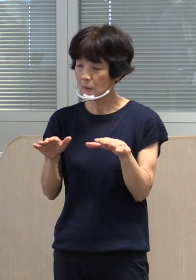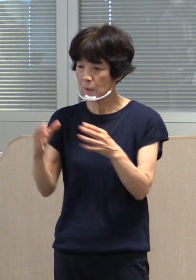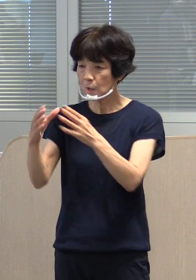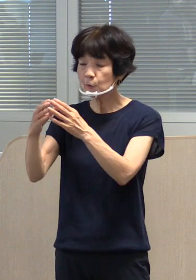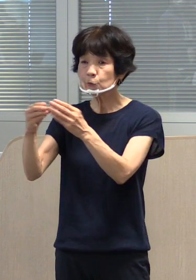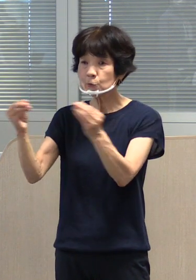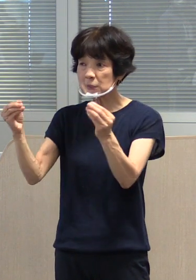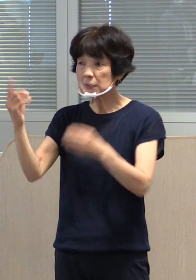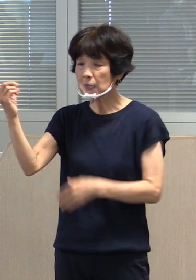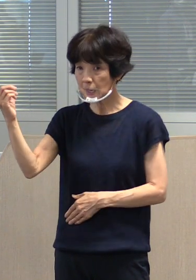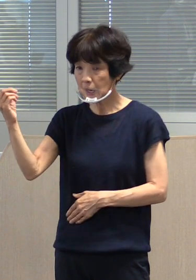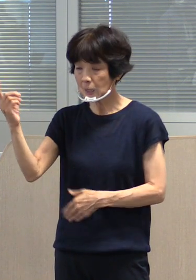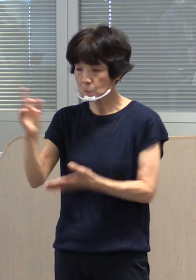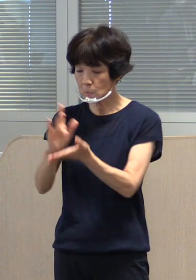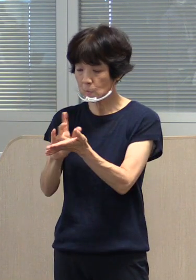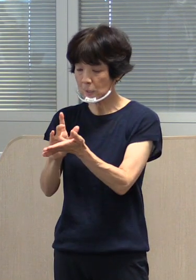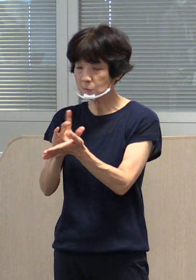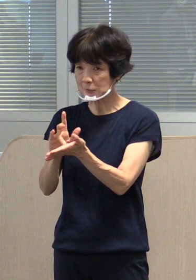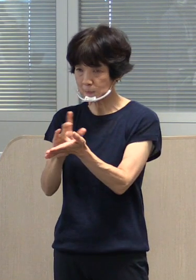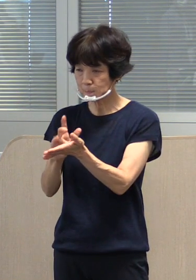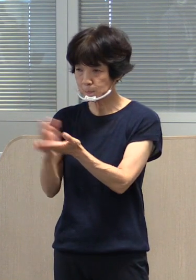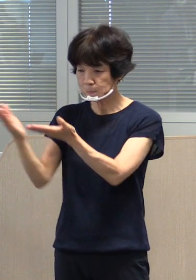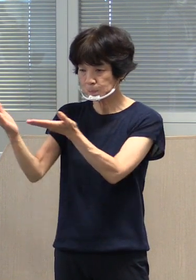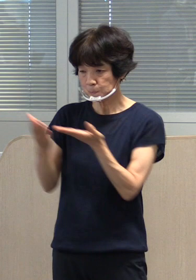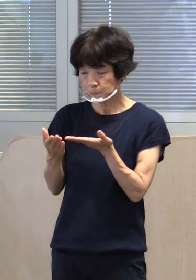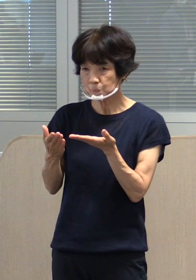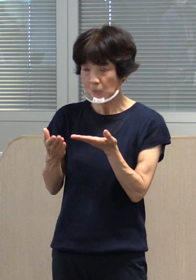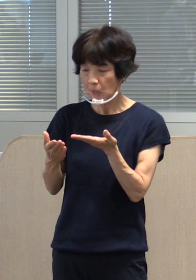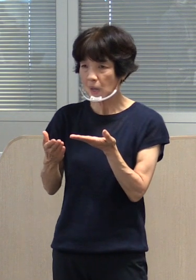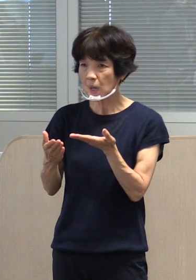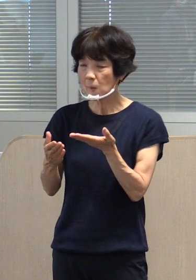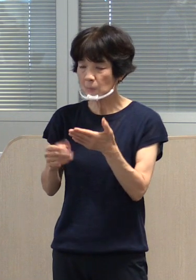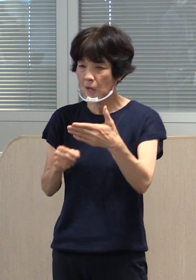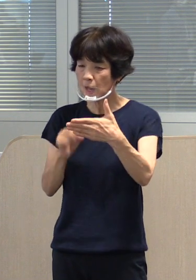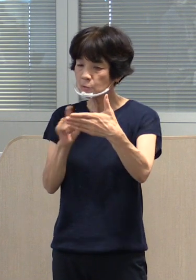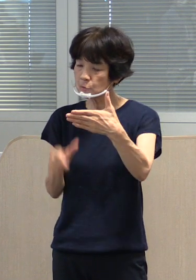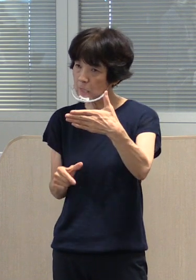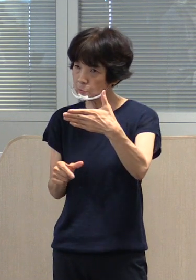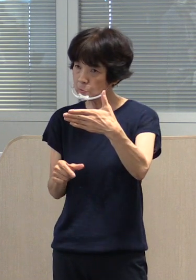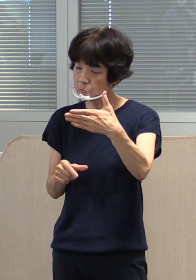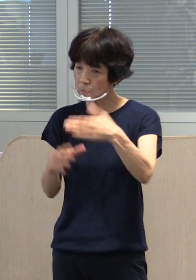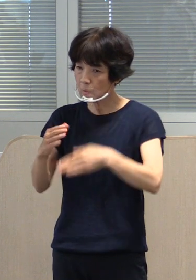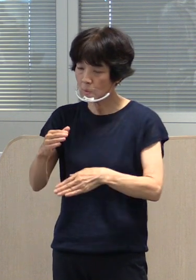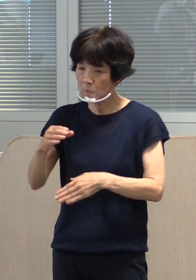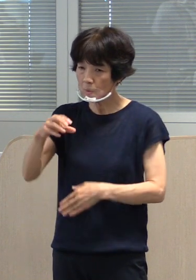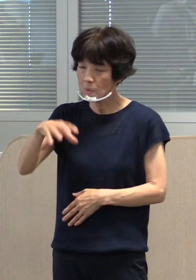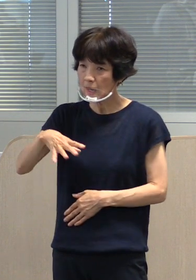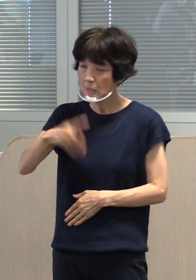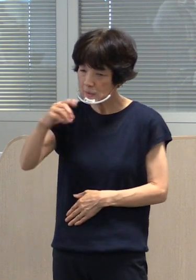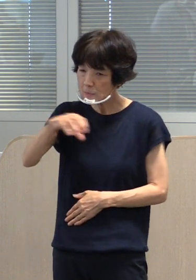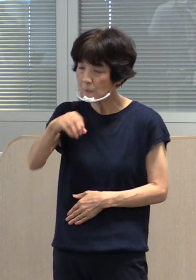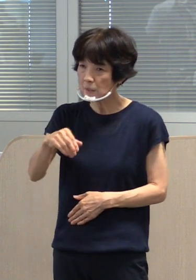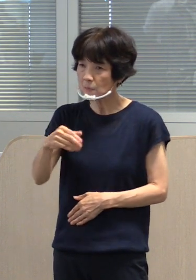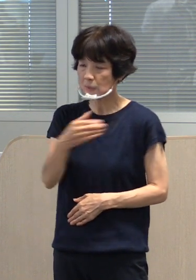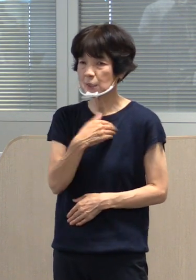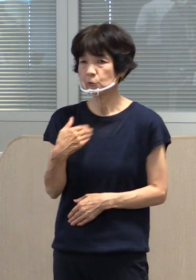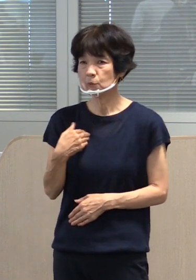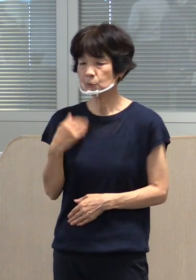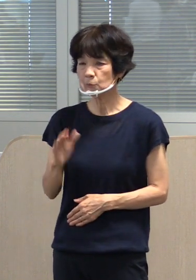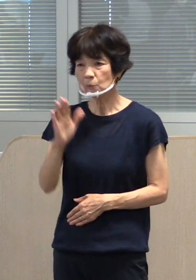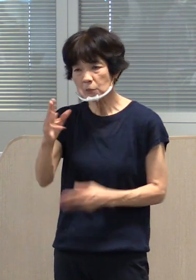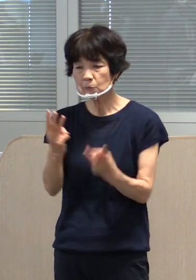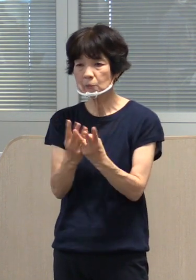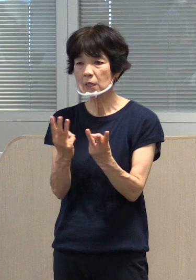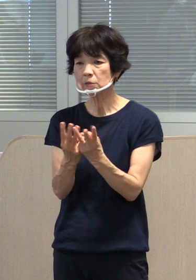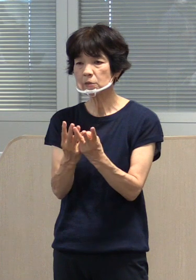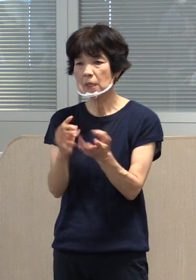来るワクチンこれがまだ9月の初めまで分かりません。その後がねなかなか分からないとです